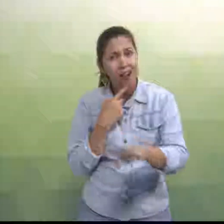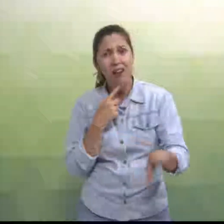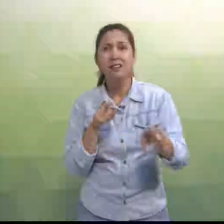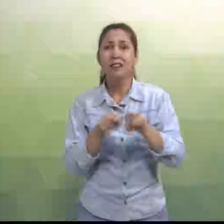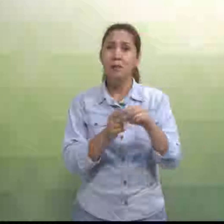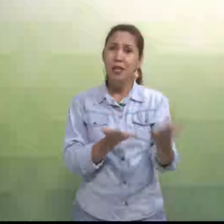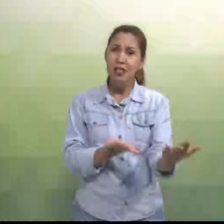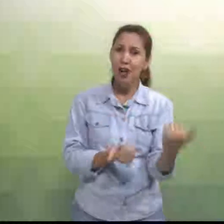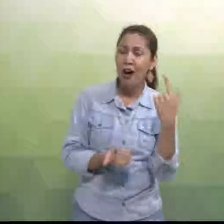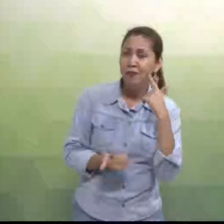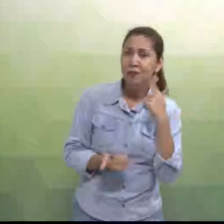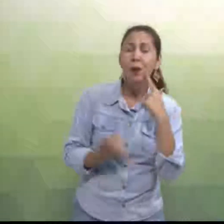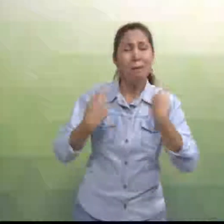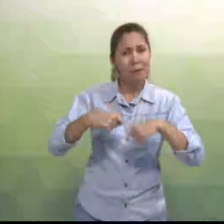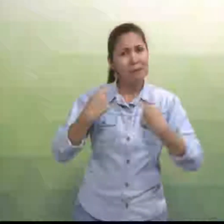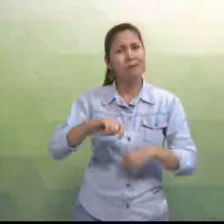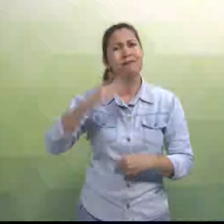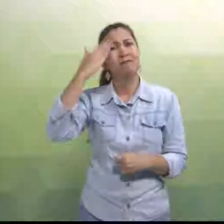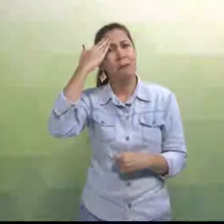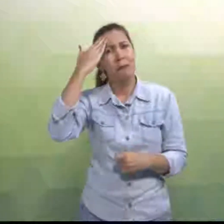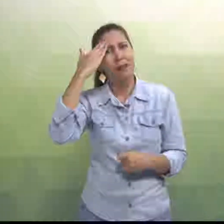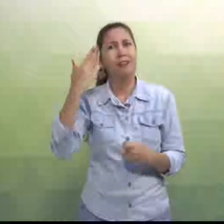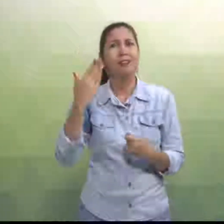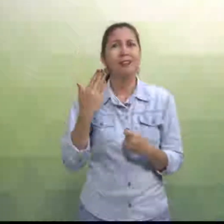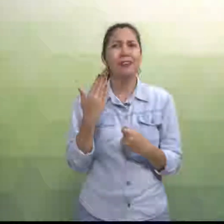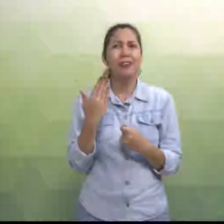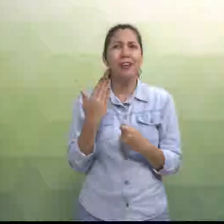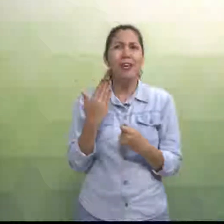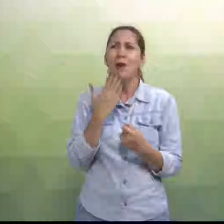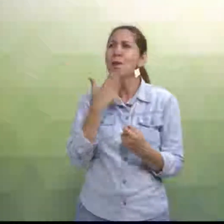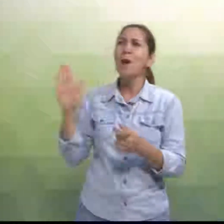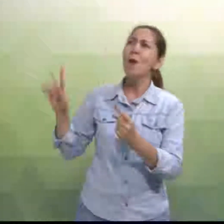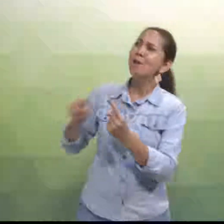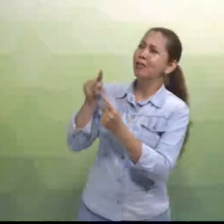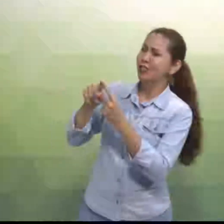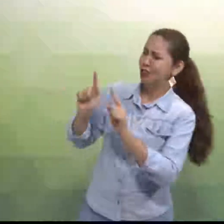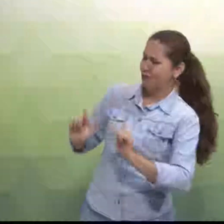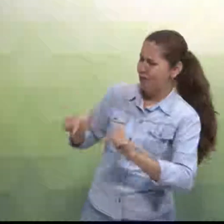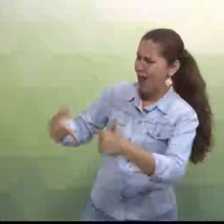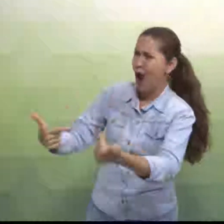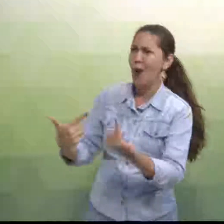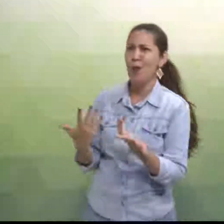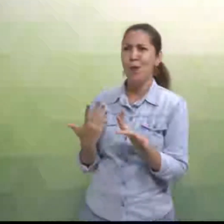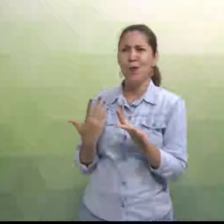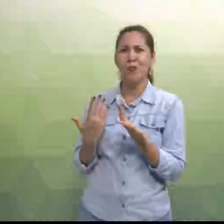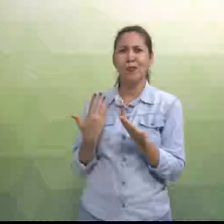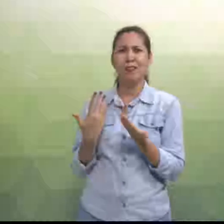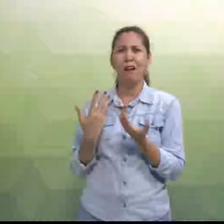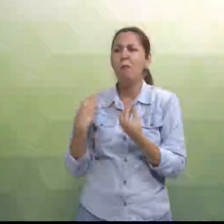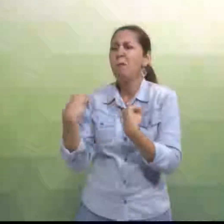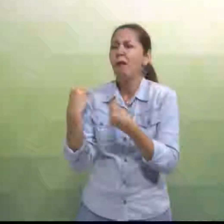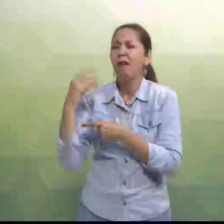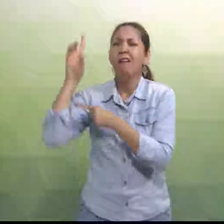do povo surdo no campo político, por seus direitos, pelo direito do surdo, tanto das crianças surdas